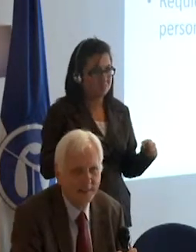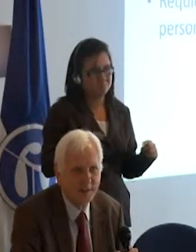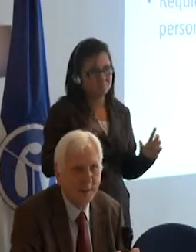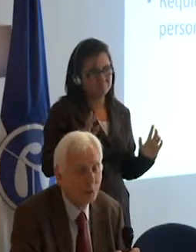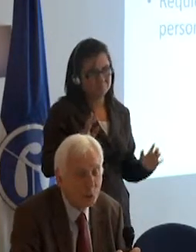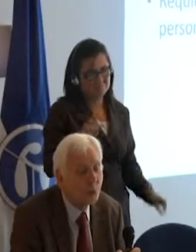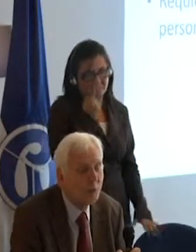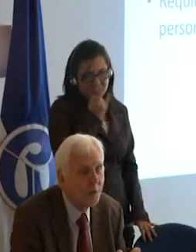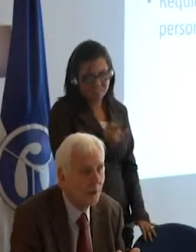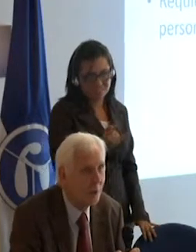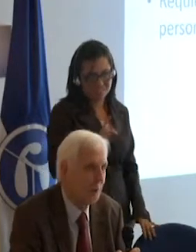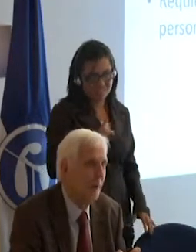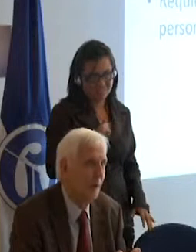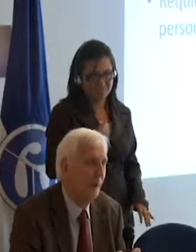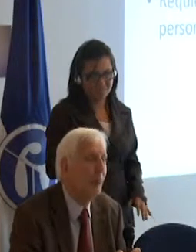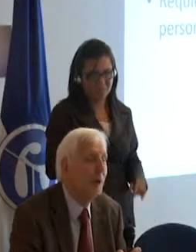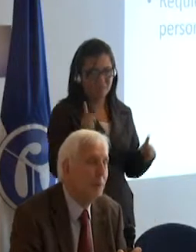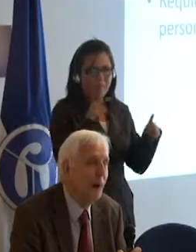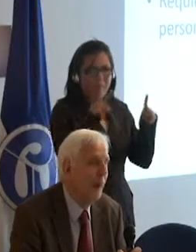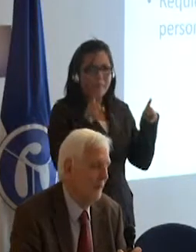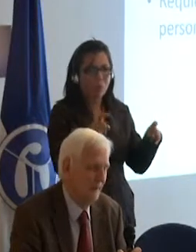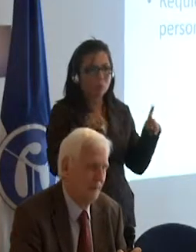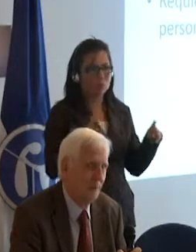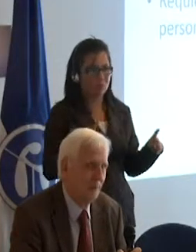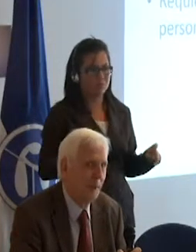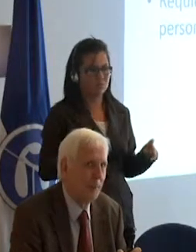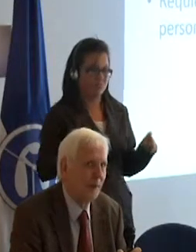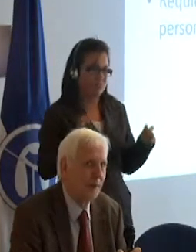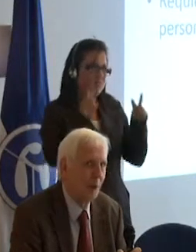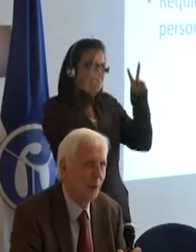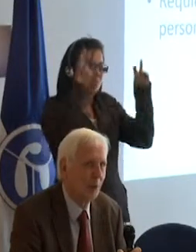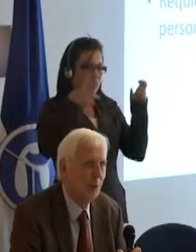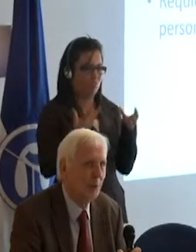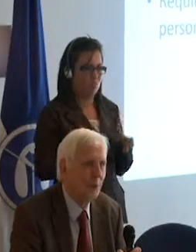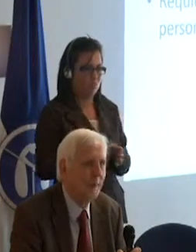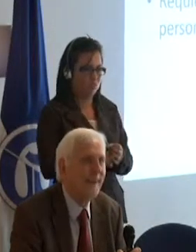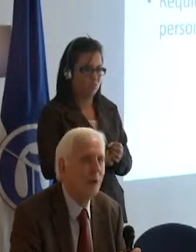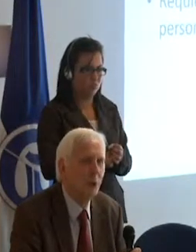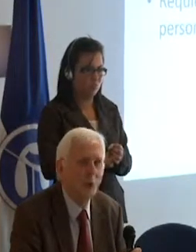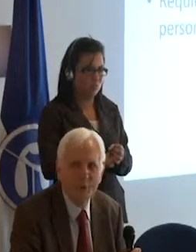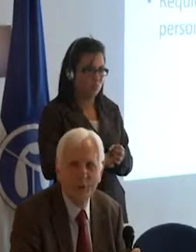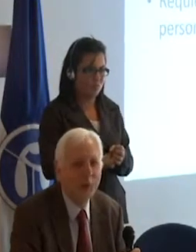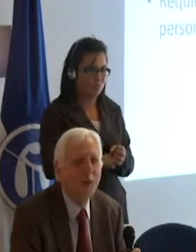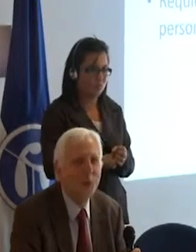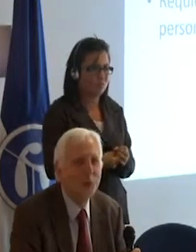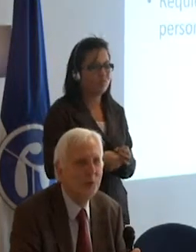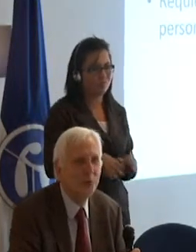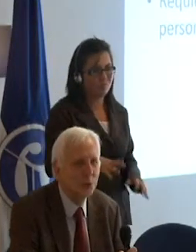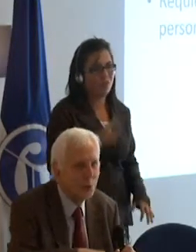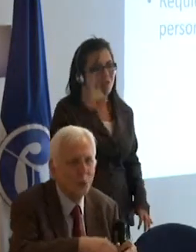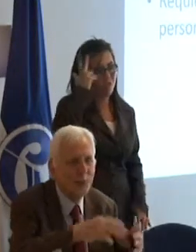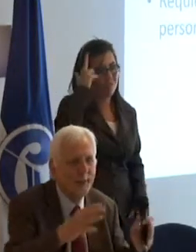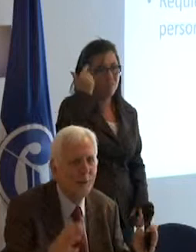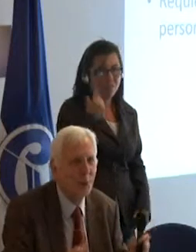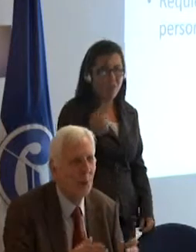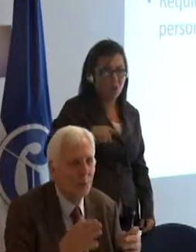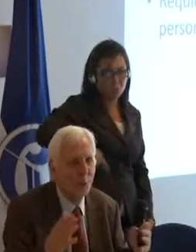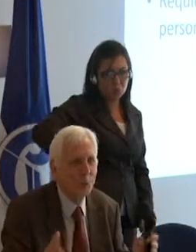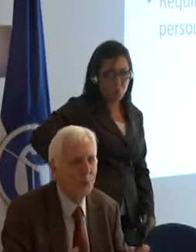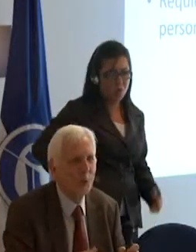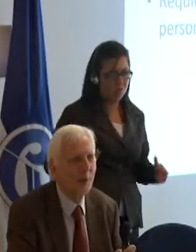nos formulemos estas preguntas con respecto a la inclusión. Evidentemente no estamos en una escuela